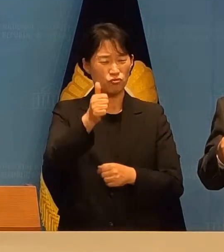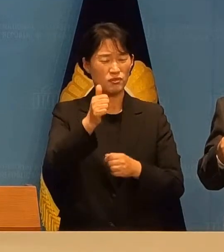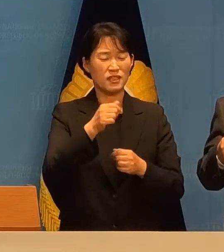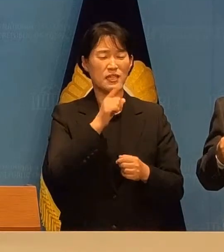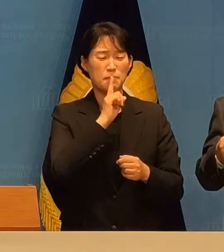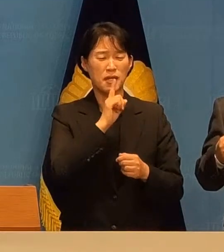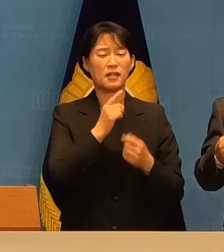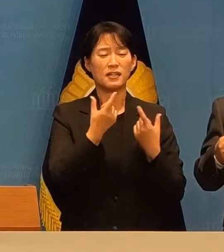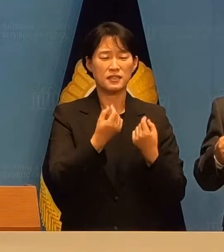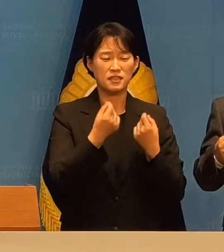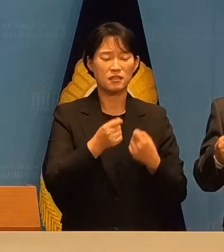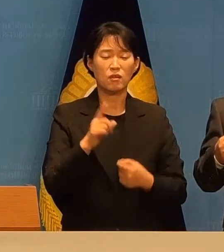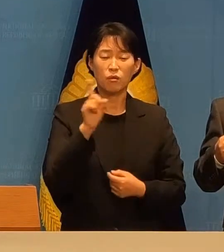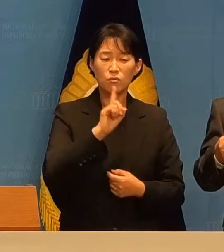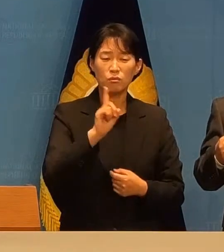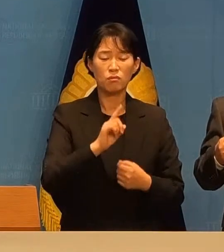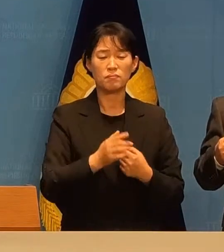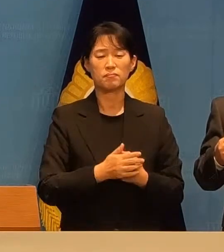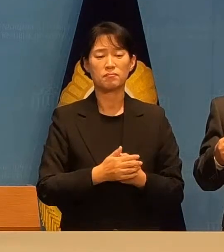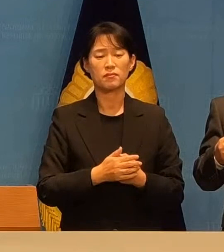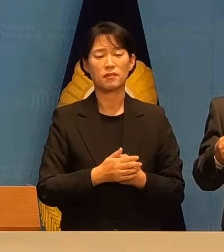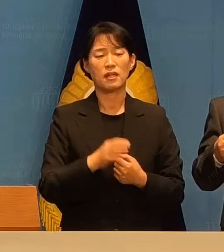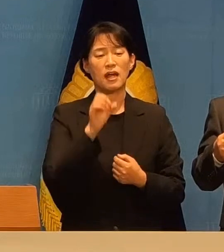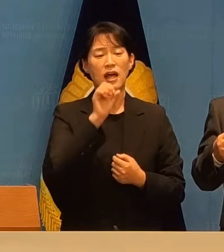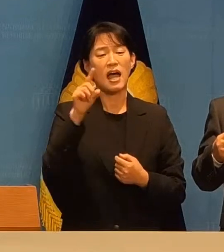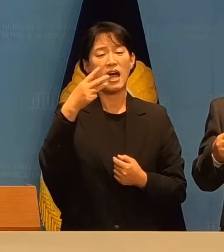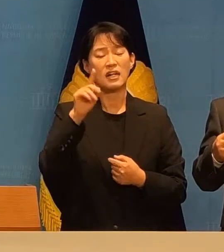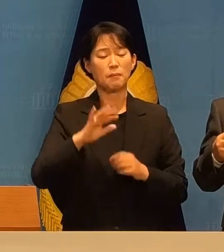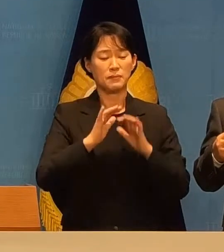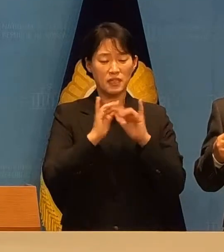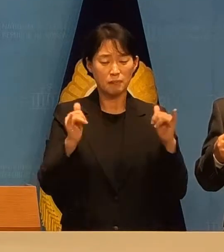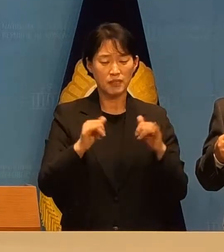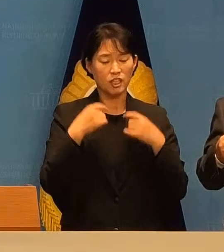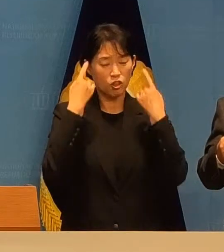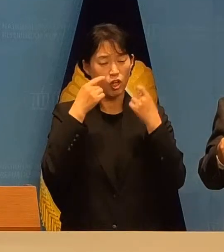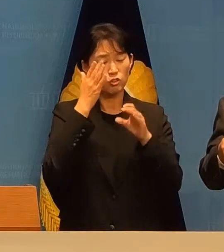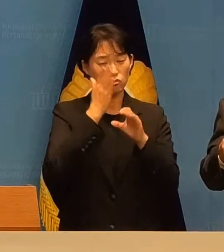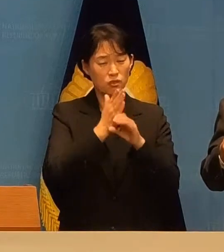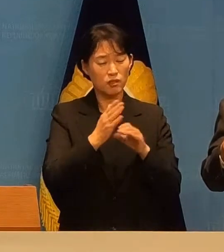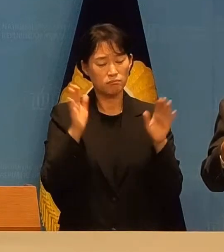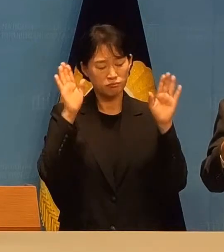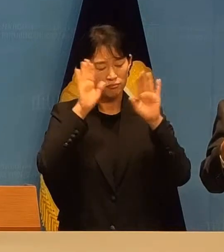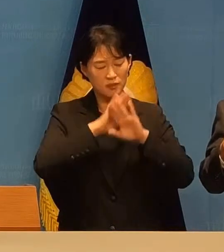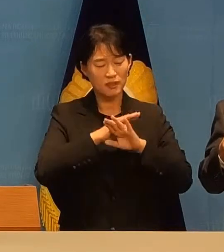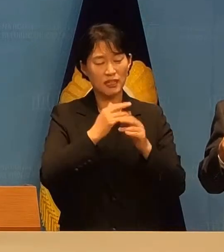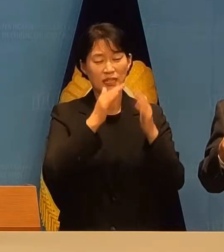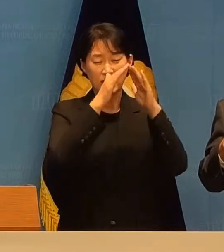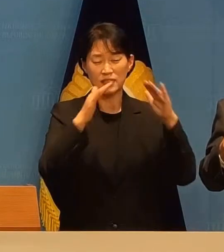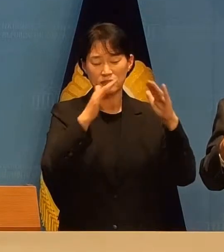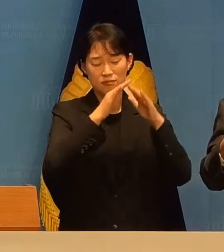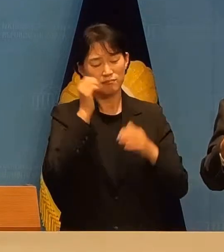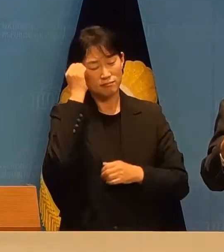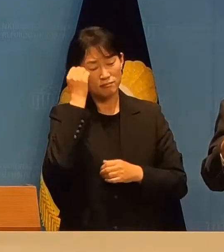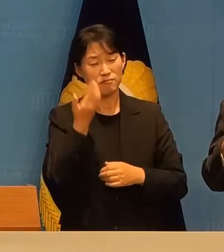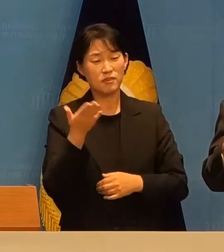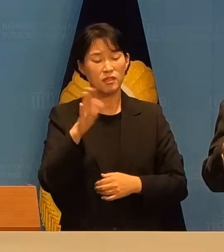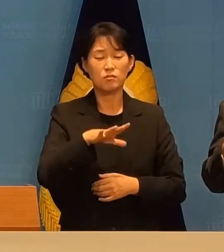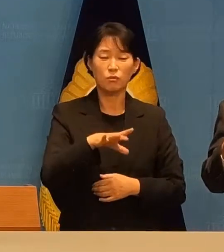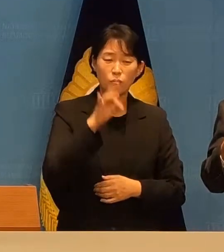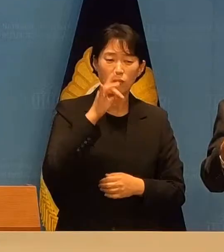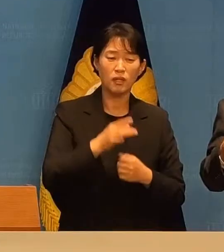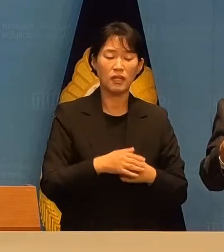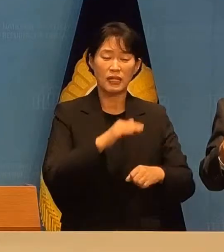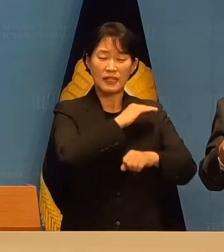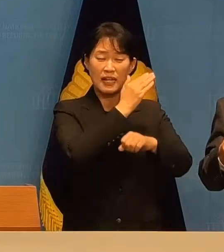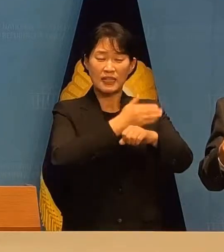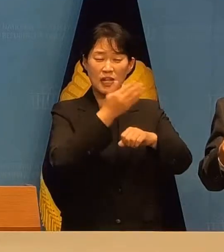이야기처럼 어떤 아랍 사람이 여행 중 날이 어두워 텐트를 치고 자는데 처음엔